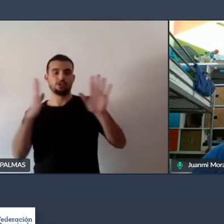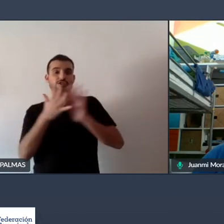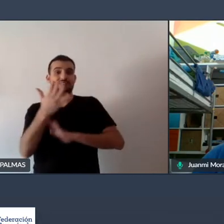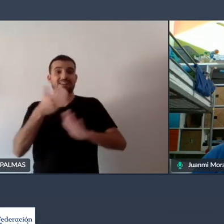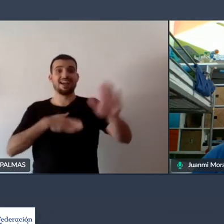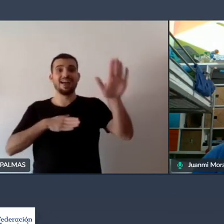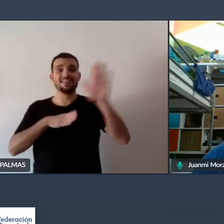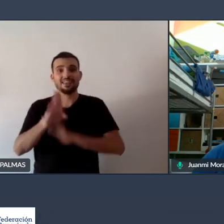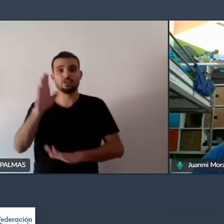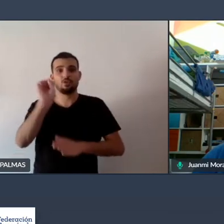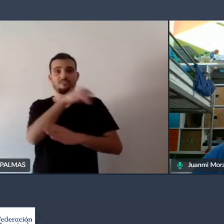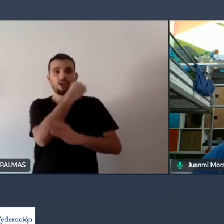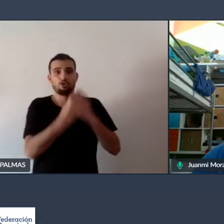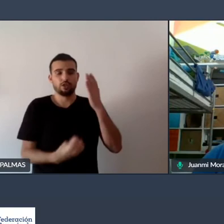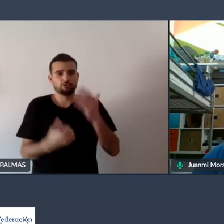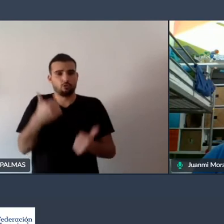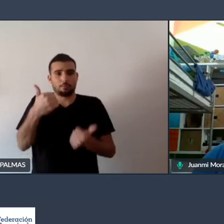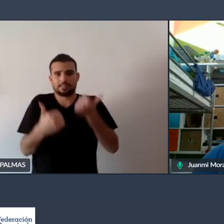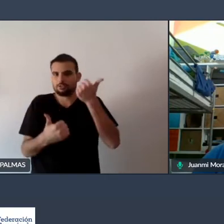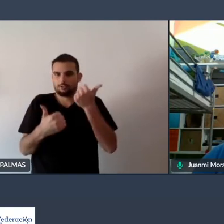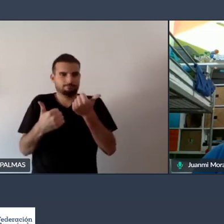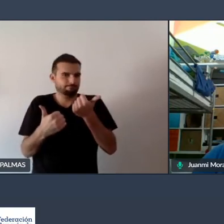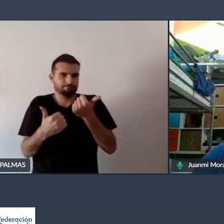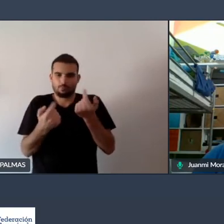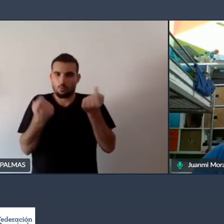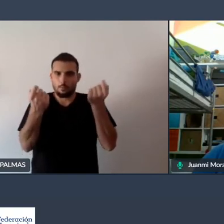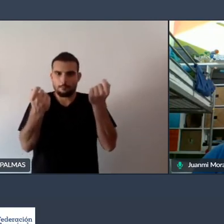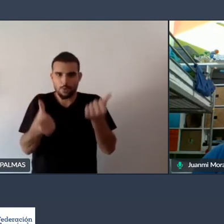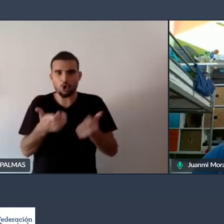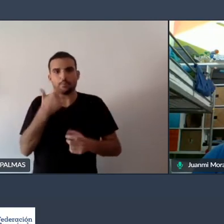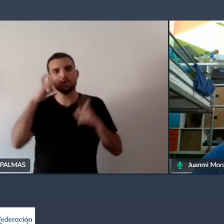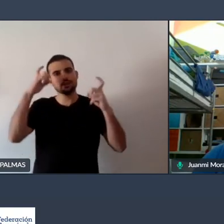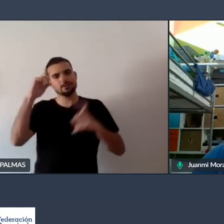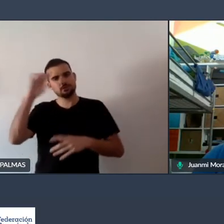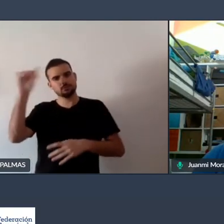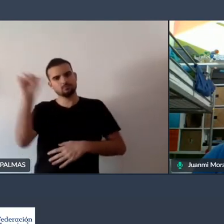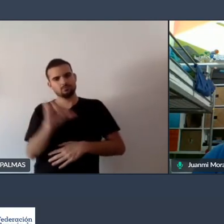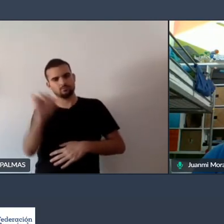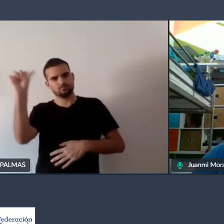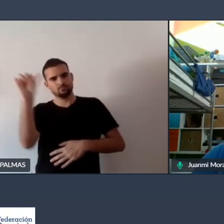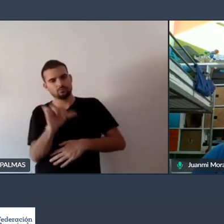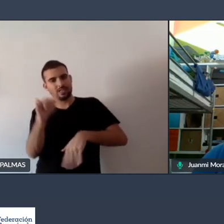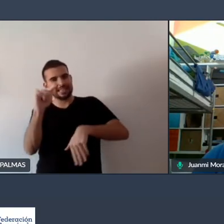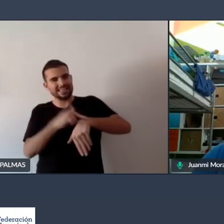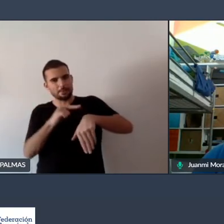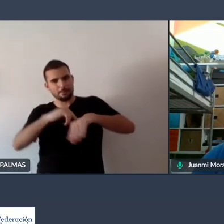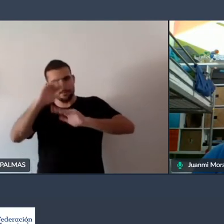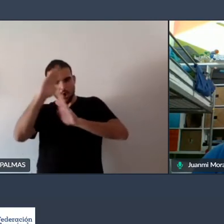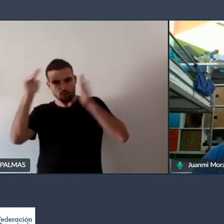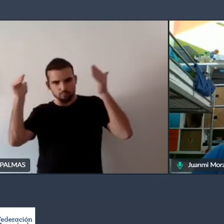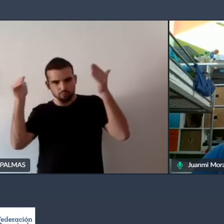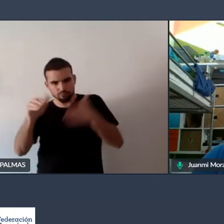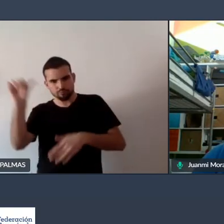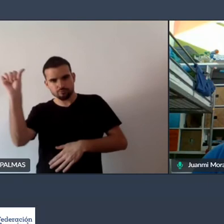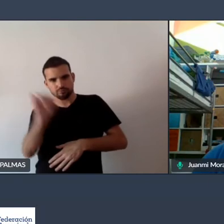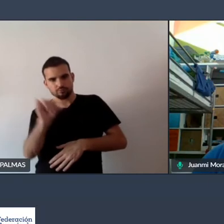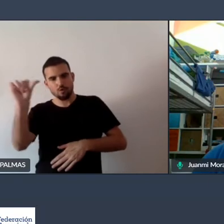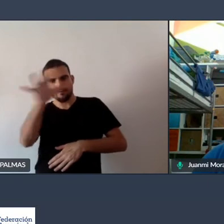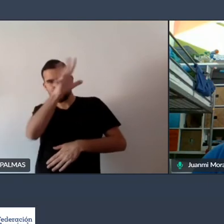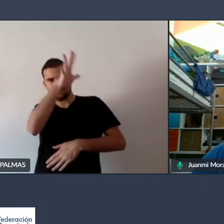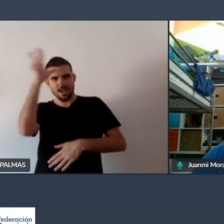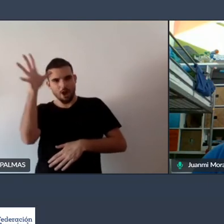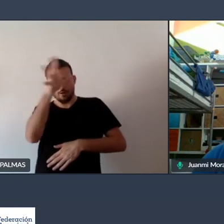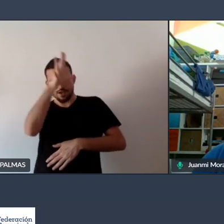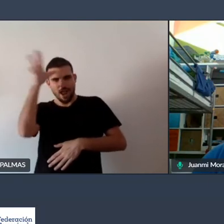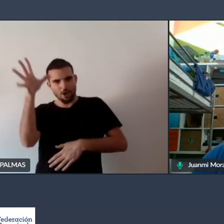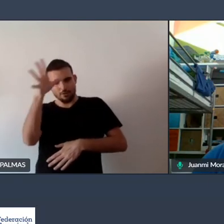competiciones. Pero que hubiera intentado ver baloncesto de otras competiciones, que probablemente hubiera invertido algunos veranos más en seguir